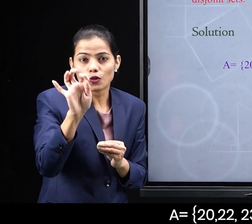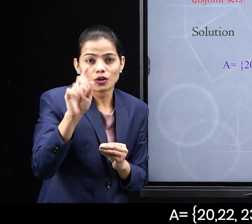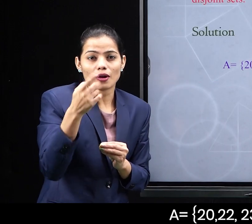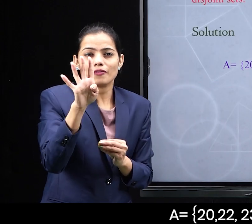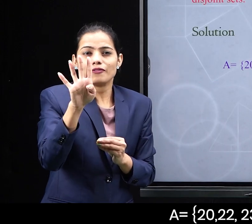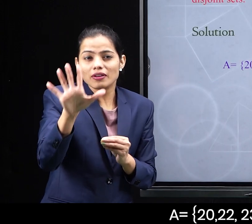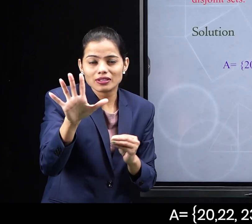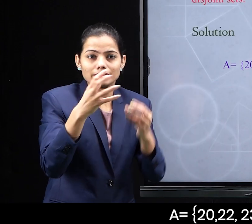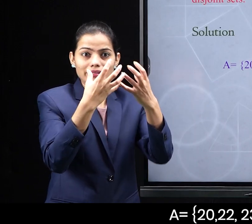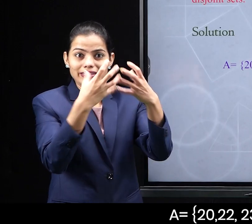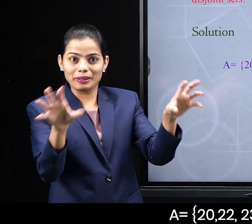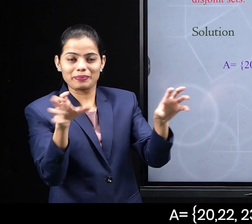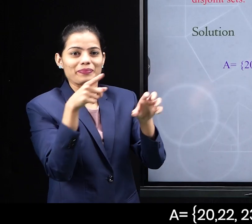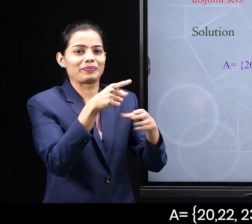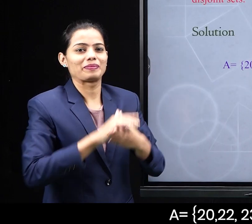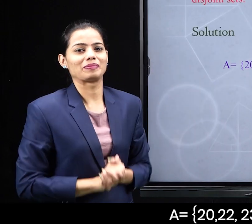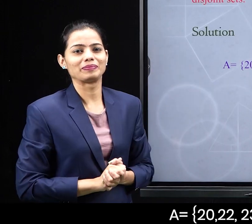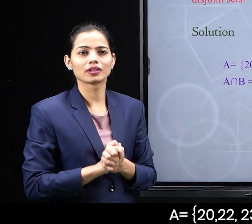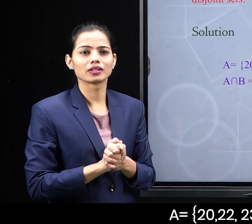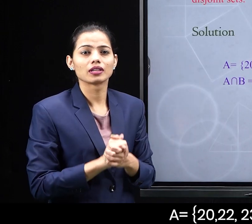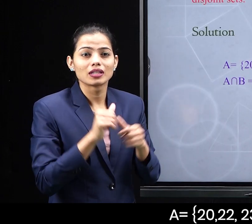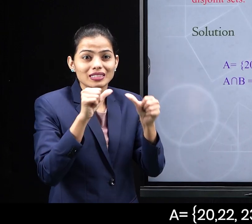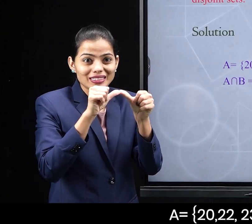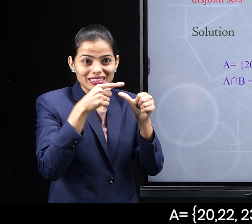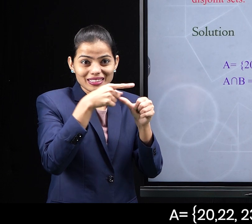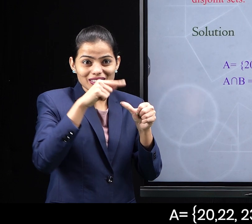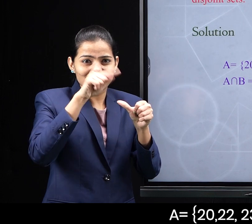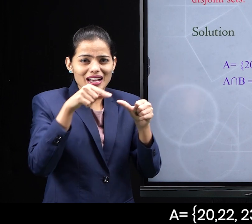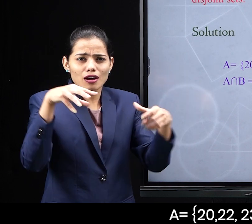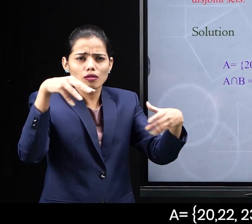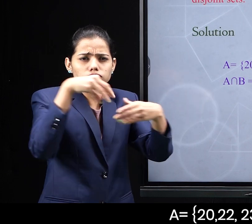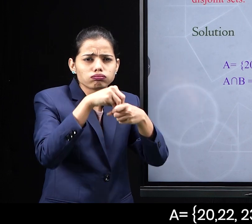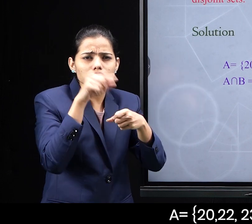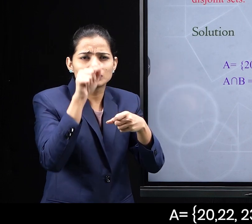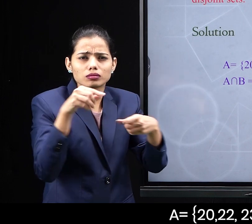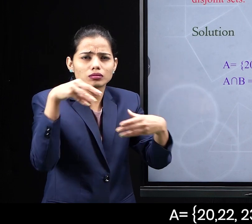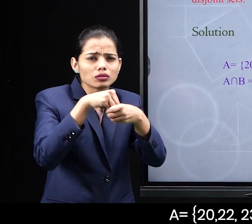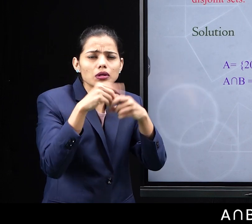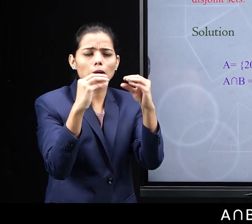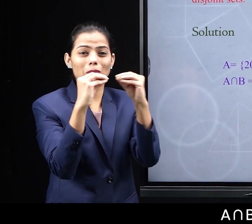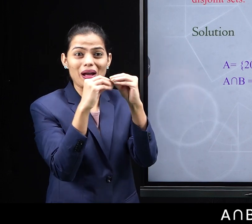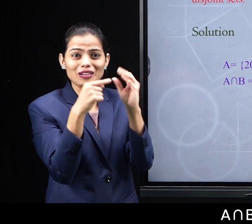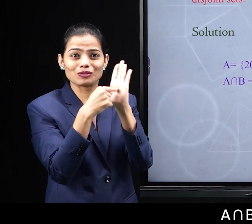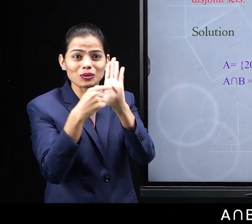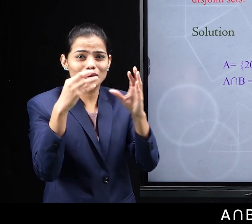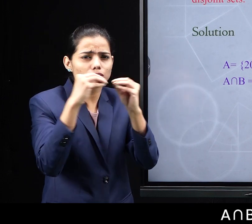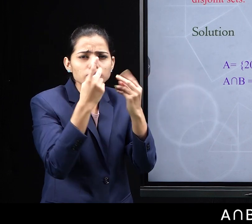பி ஈடு 25, 30, 40, 45. ஏ வெட்டுக்கணம் பி